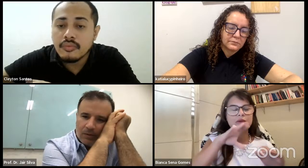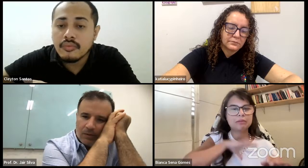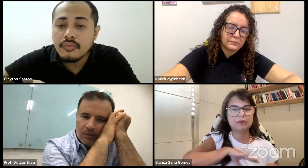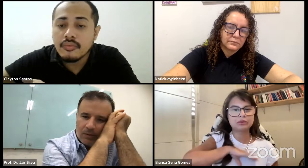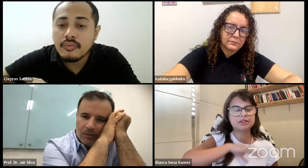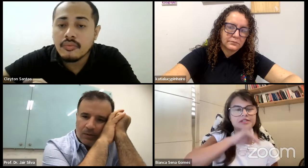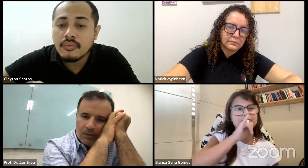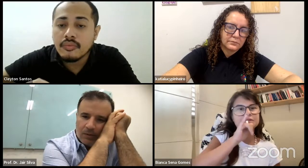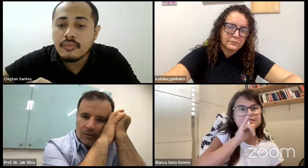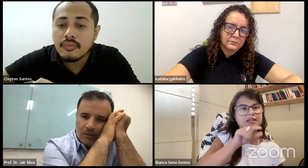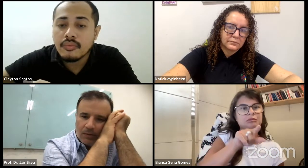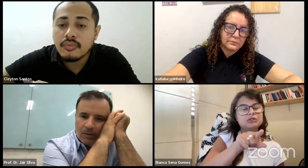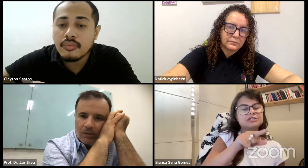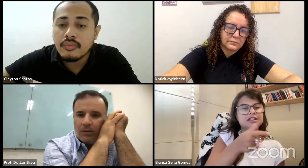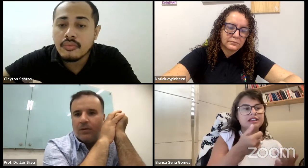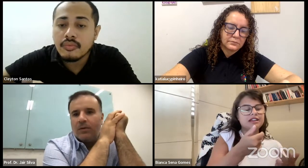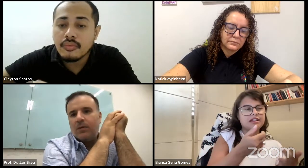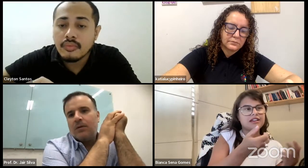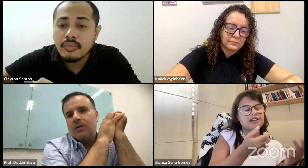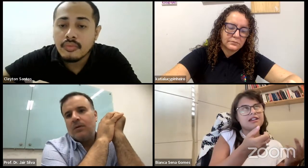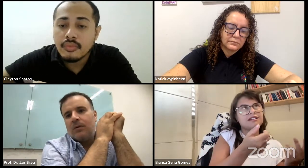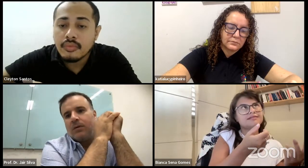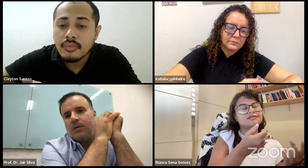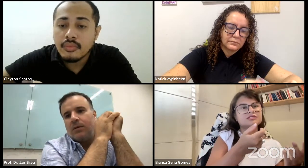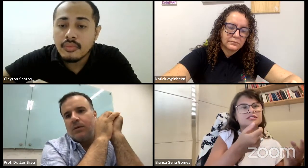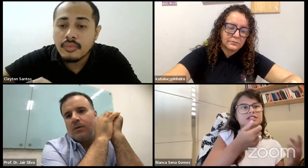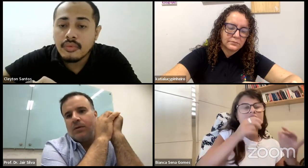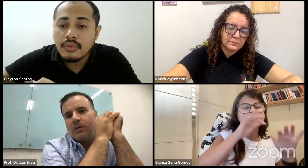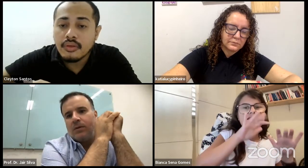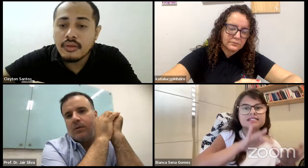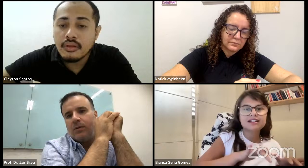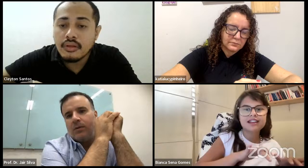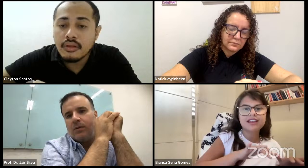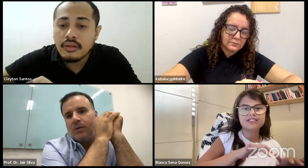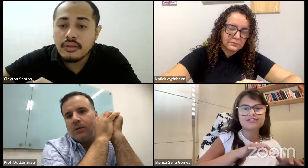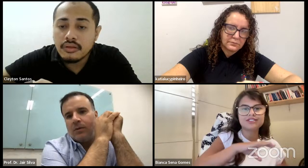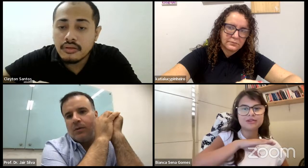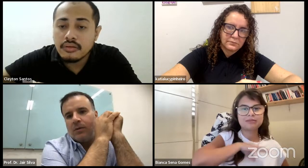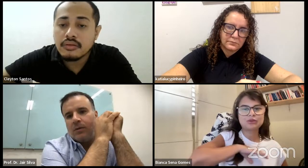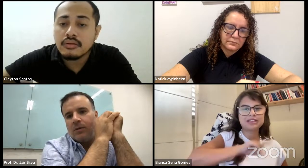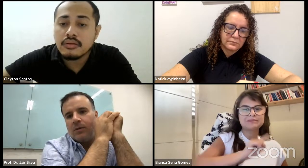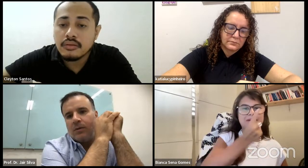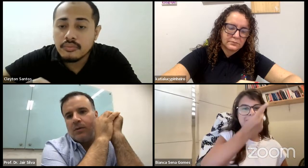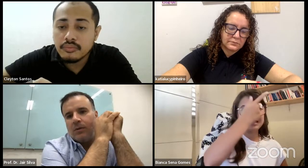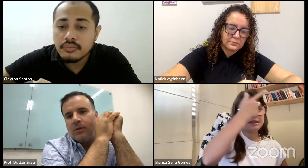Na sua introdução também, tem algumas coisas como, por exemplo,